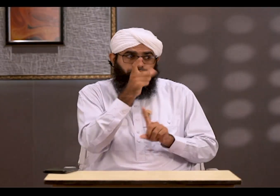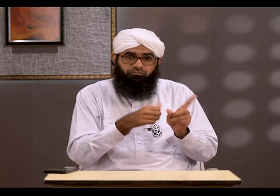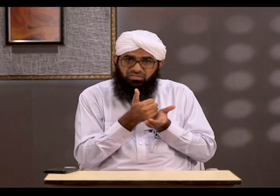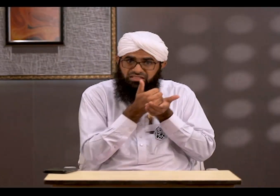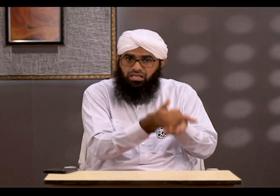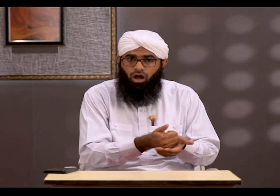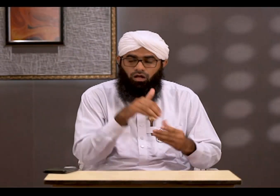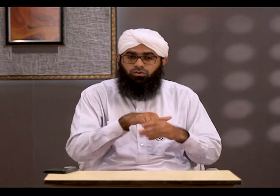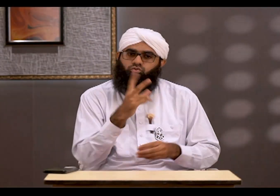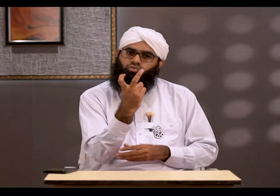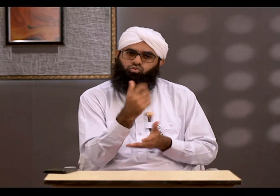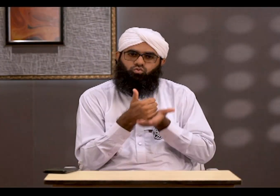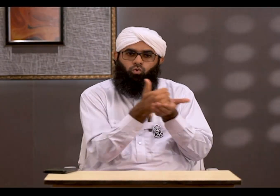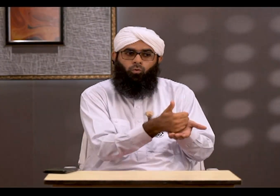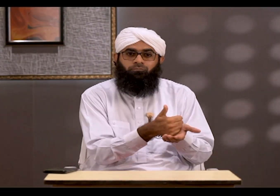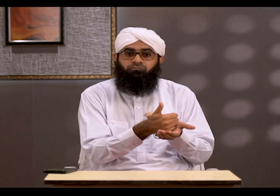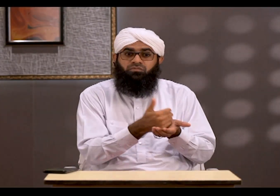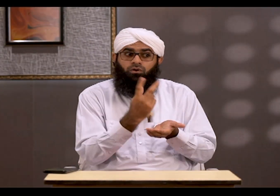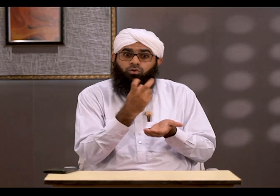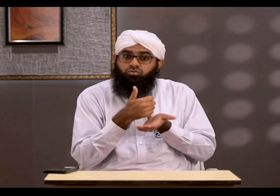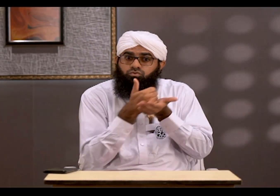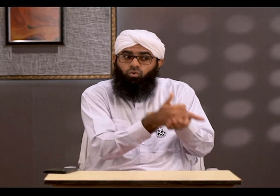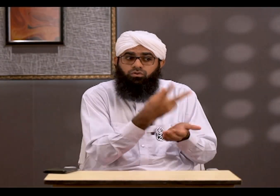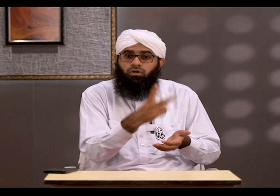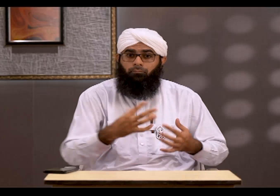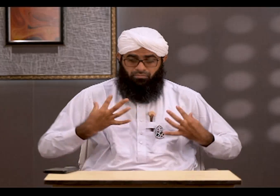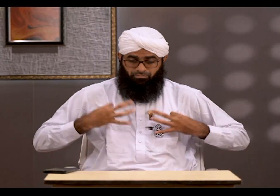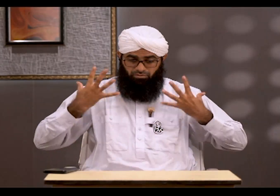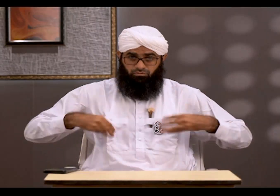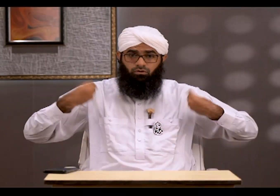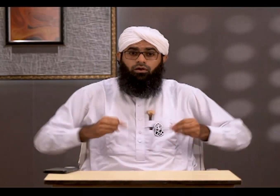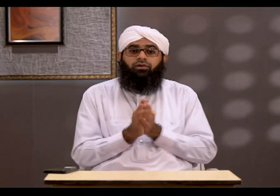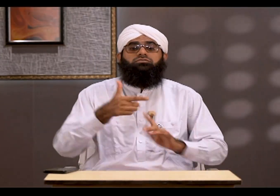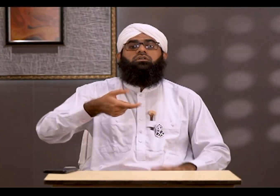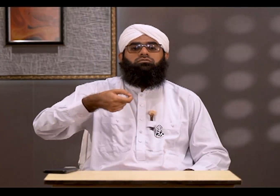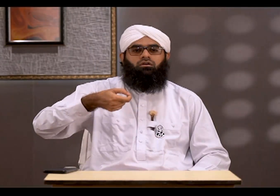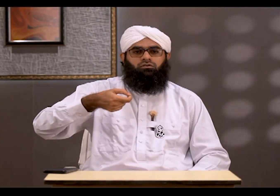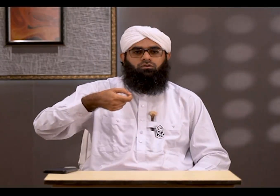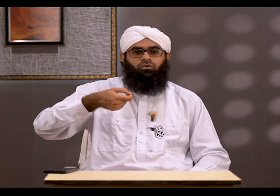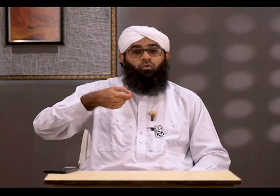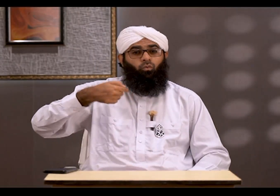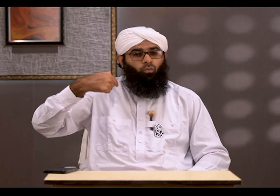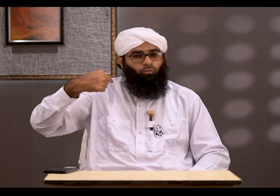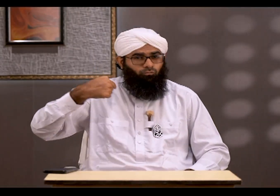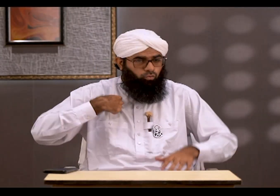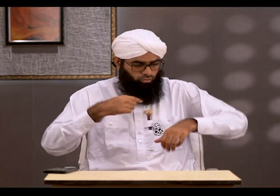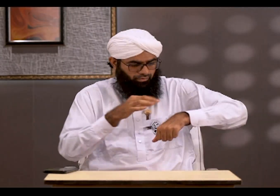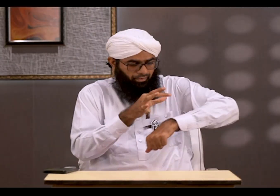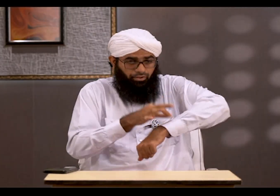گی کہ 70 جوڑے پہنے ہوں گی۔ پھر بھی ان لباسوں اور گوشت کے باہر سے ان کی پنڈلیوں کا مغز دکھائی دے